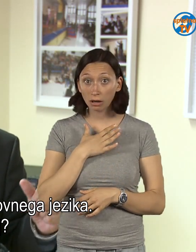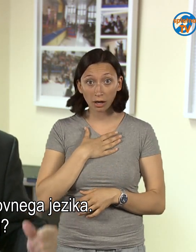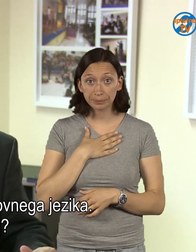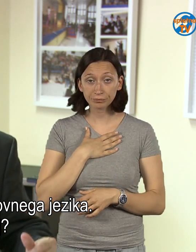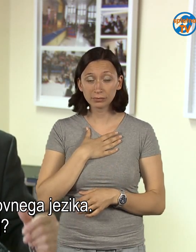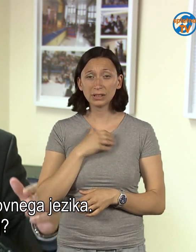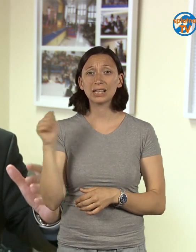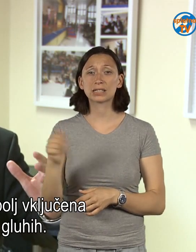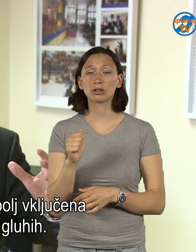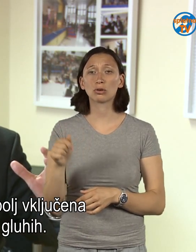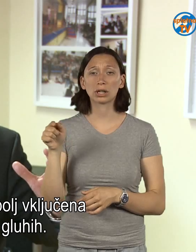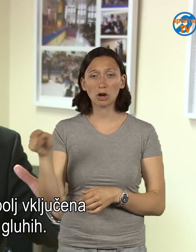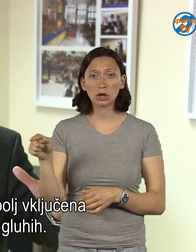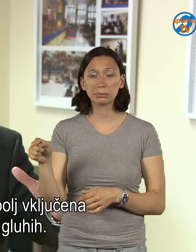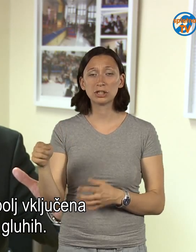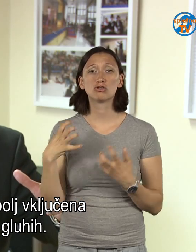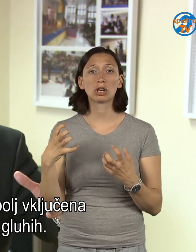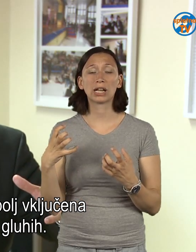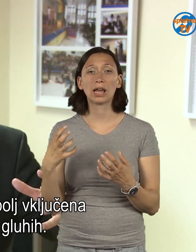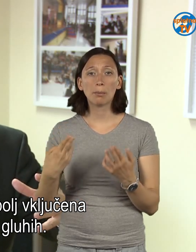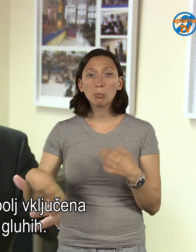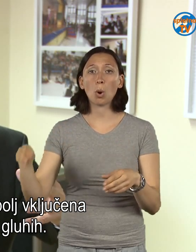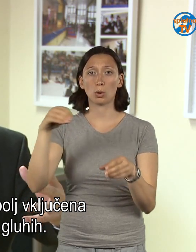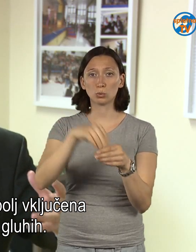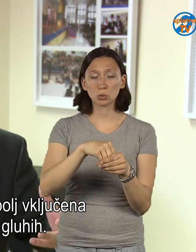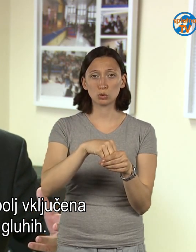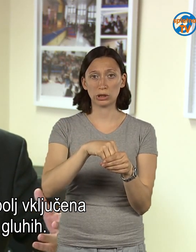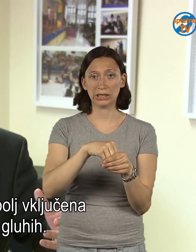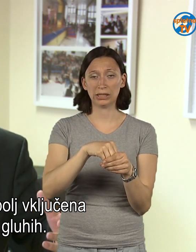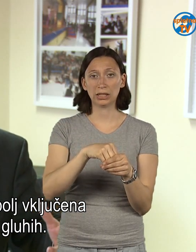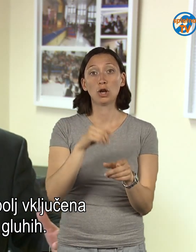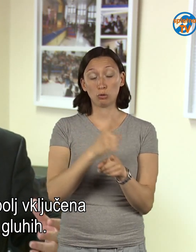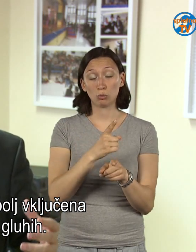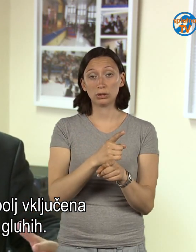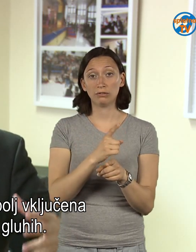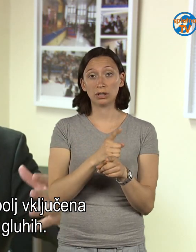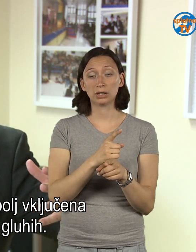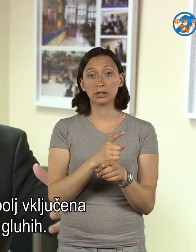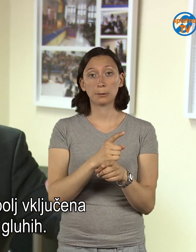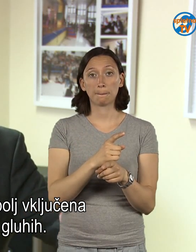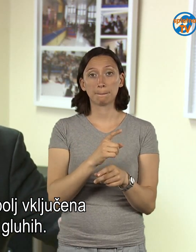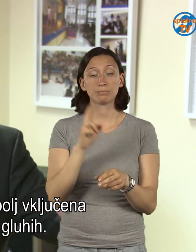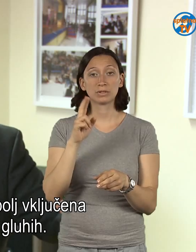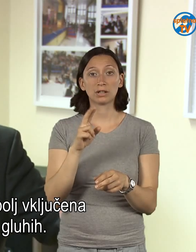Why? Because she would like to be more integrated also to the